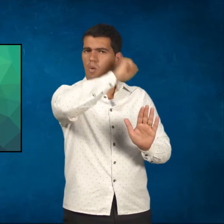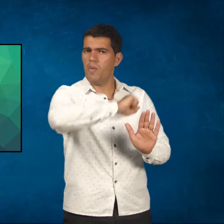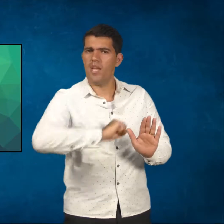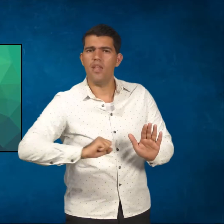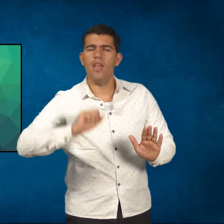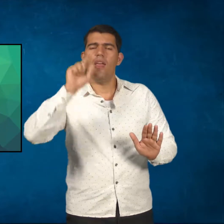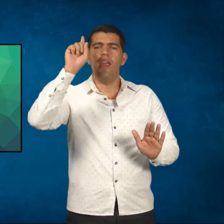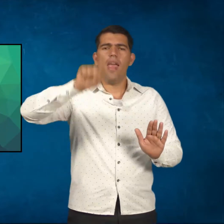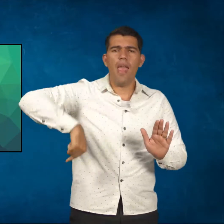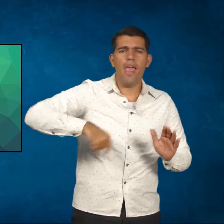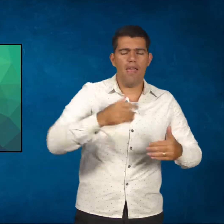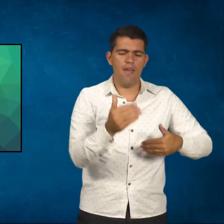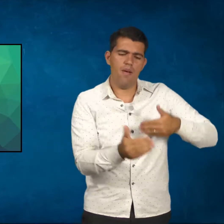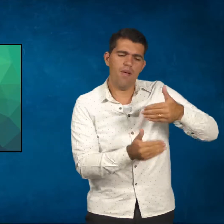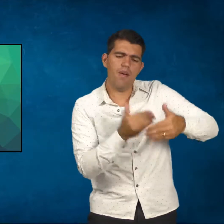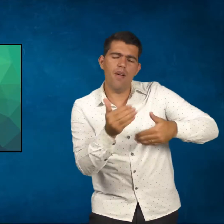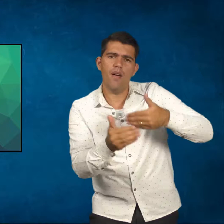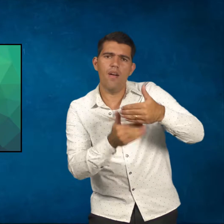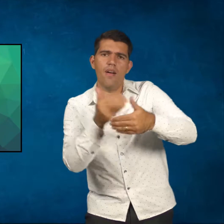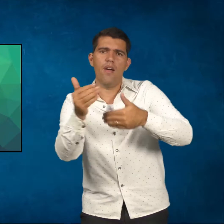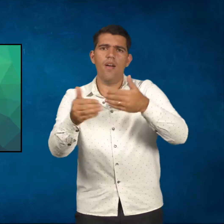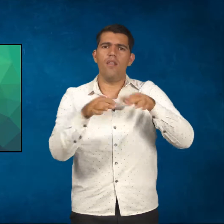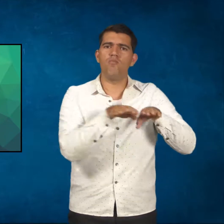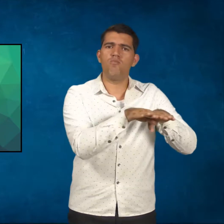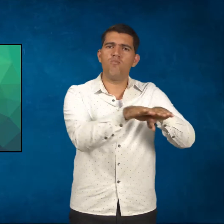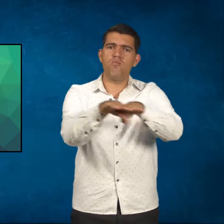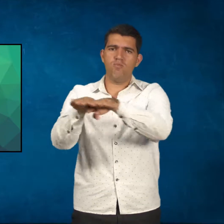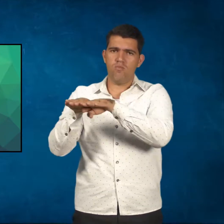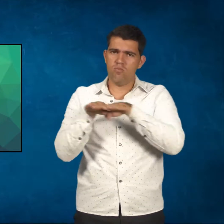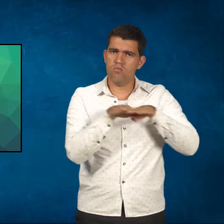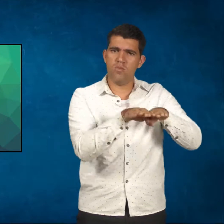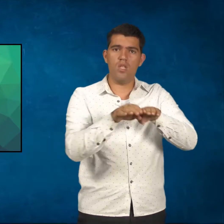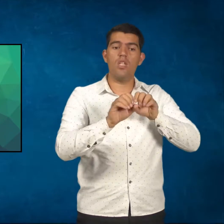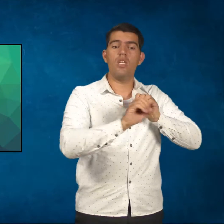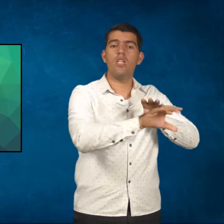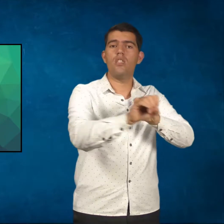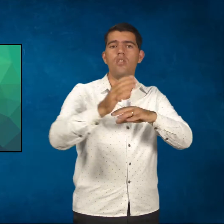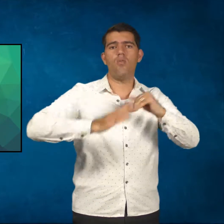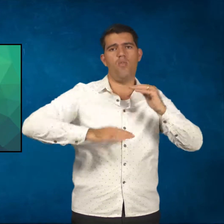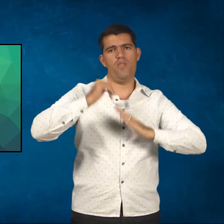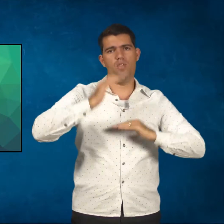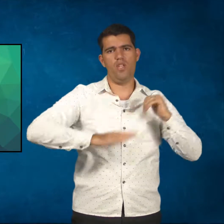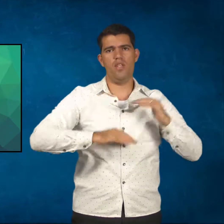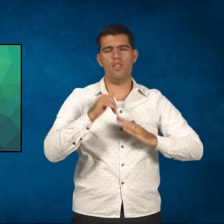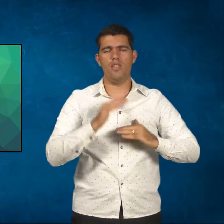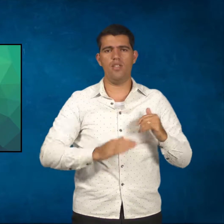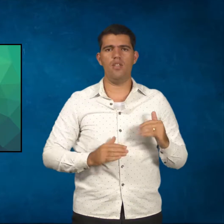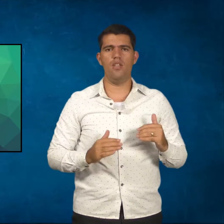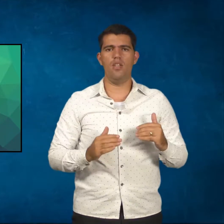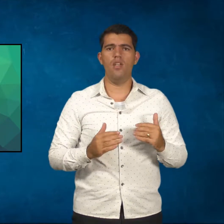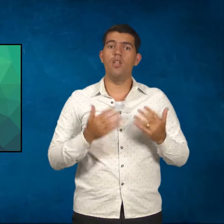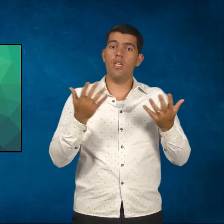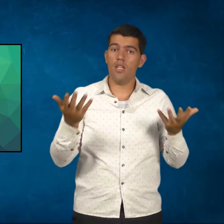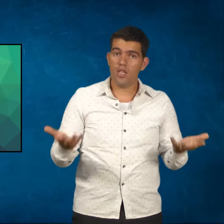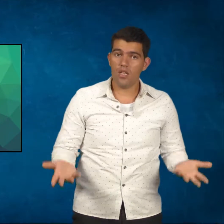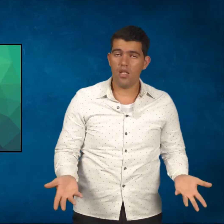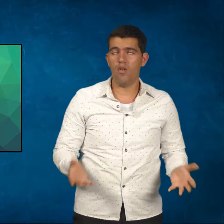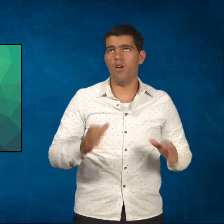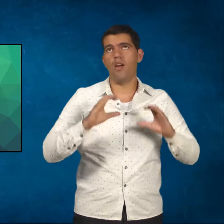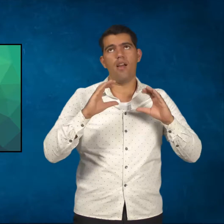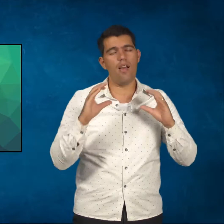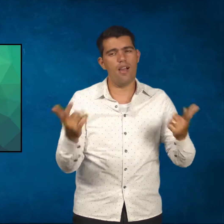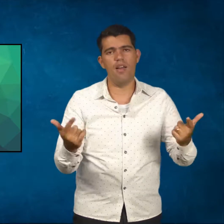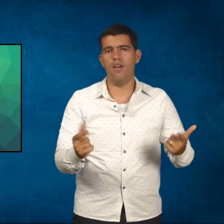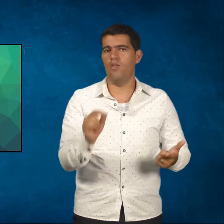questão em termos de um processo de democratização do ensino profissionalizante, sem, contudo,